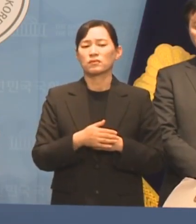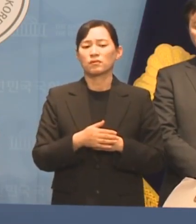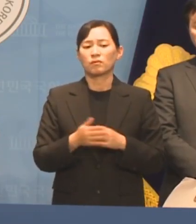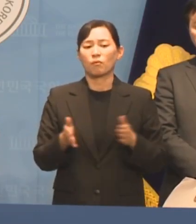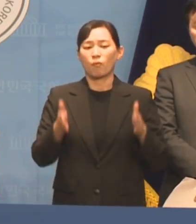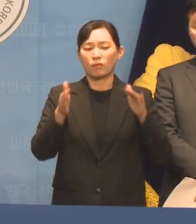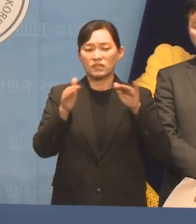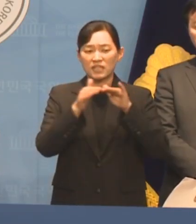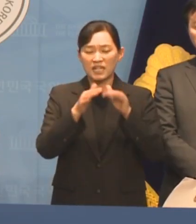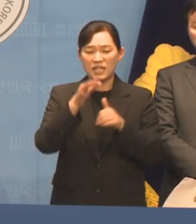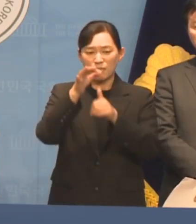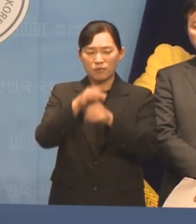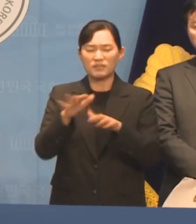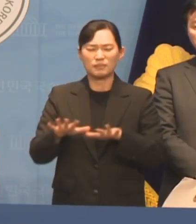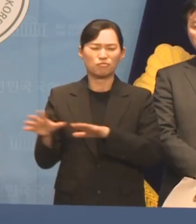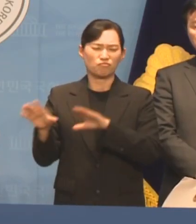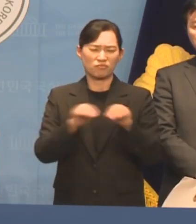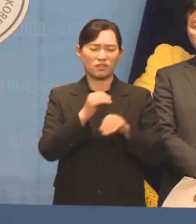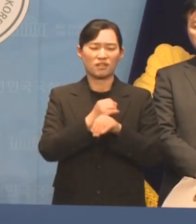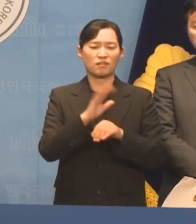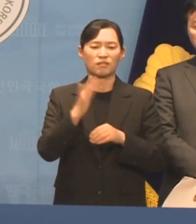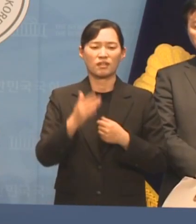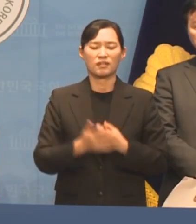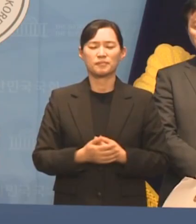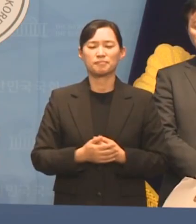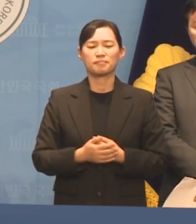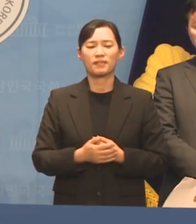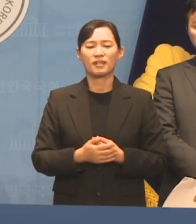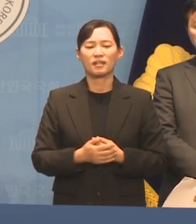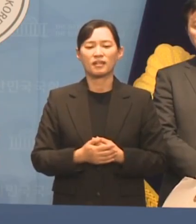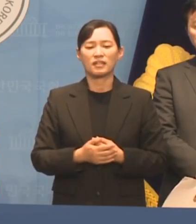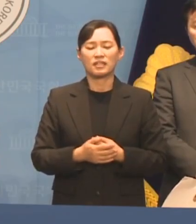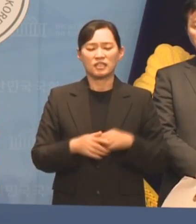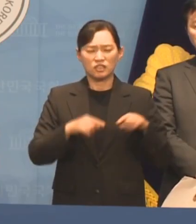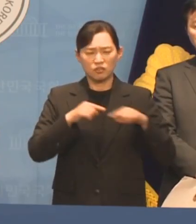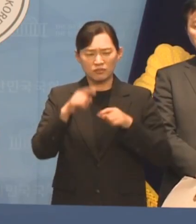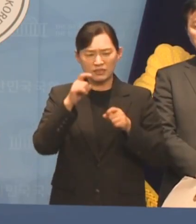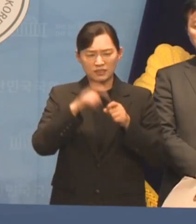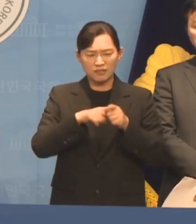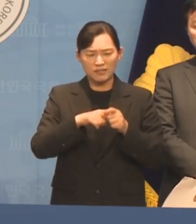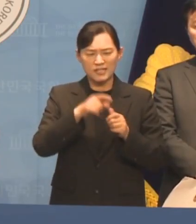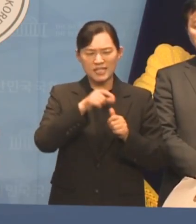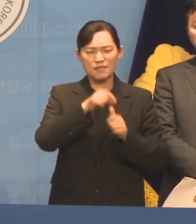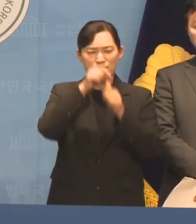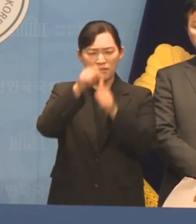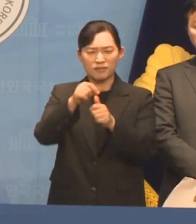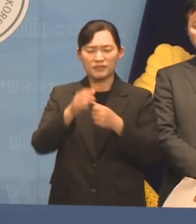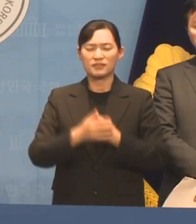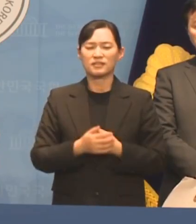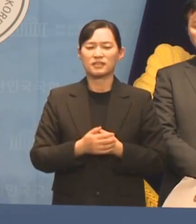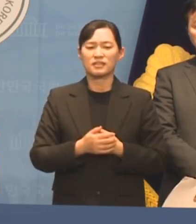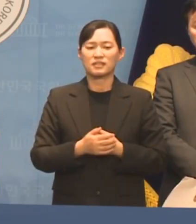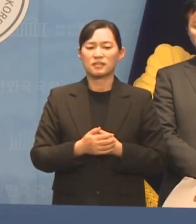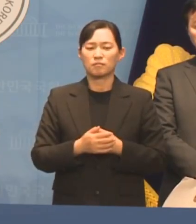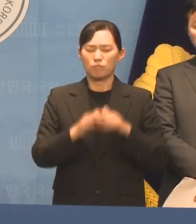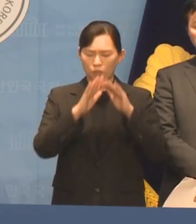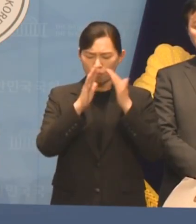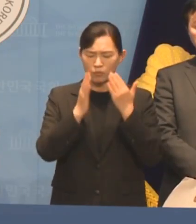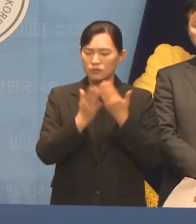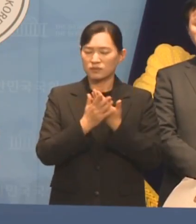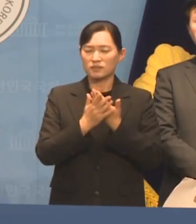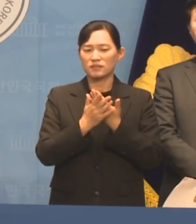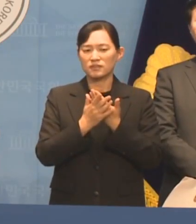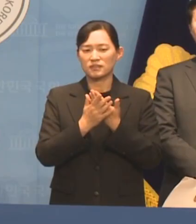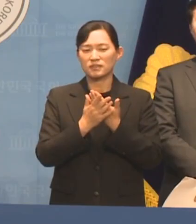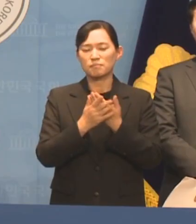합니다. 그럼에도 불구하고 불공정 인사와 정치적 알박기를 강행한다면 상임위에서의 모든 수단을